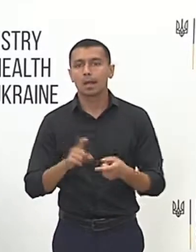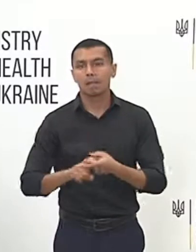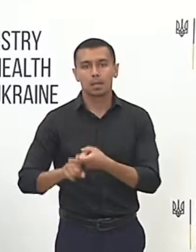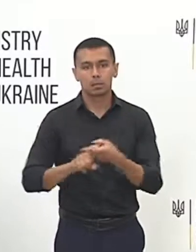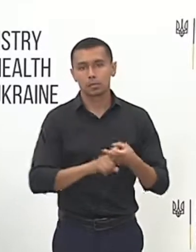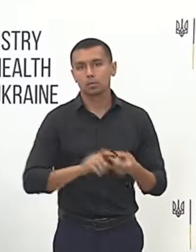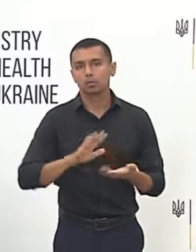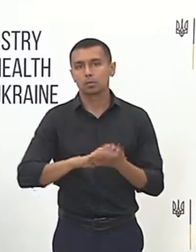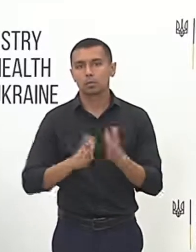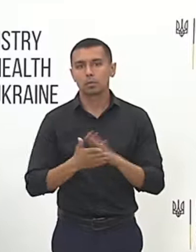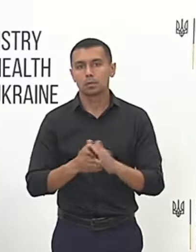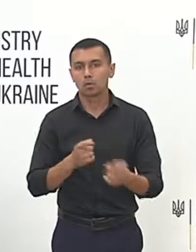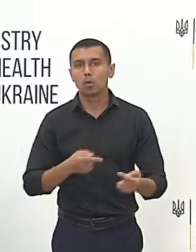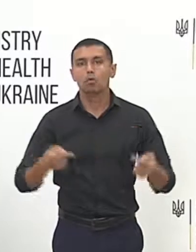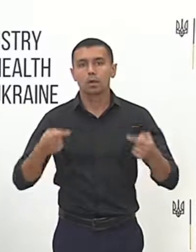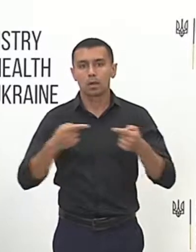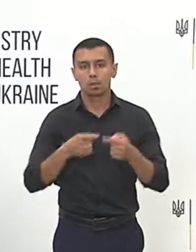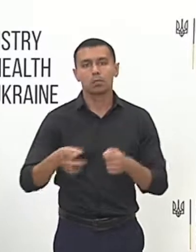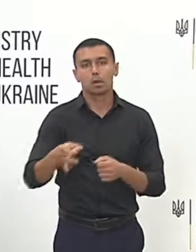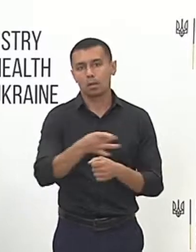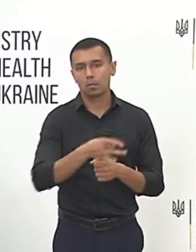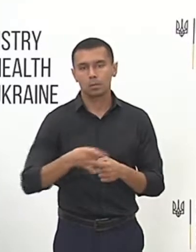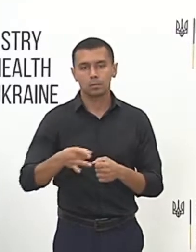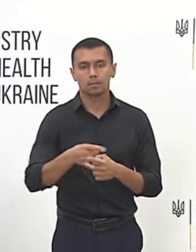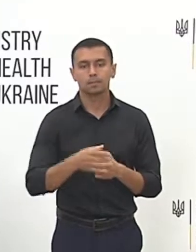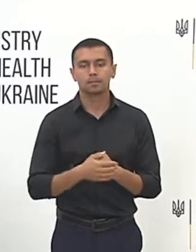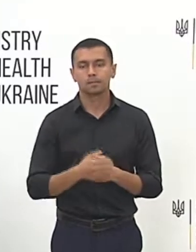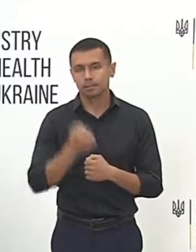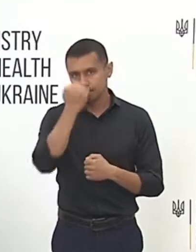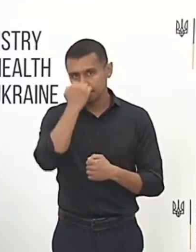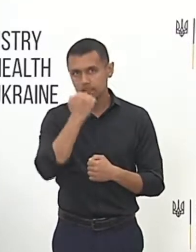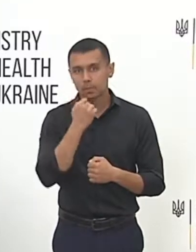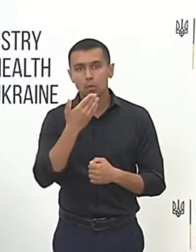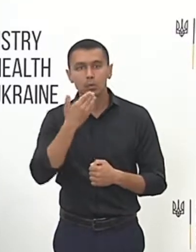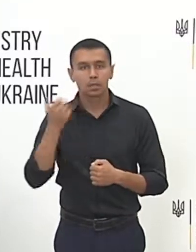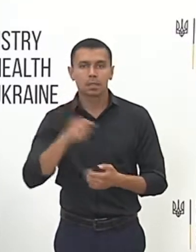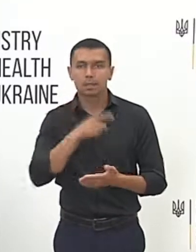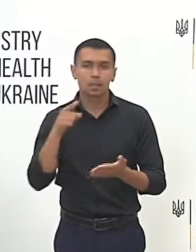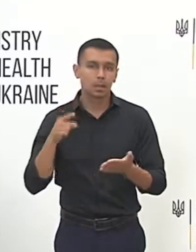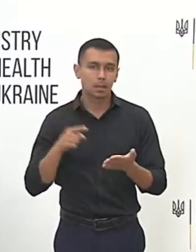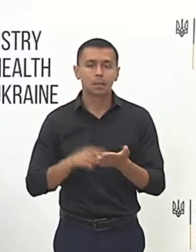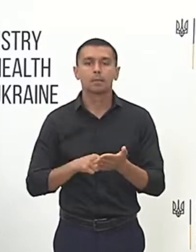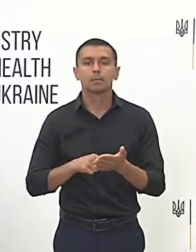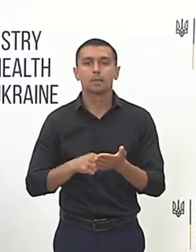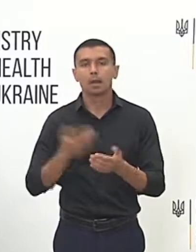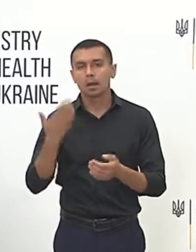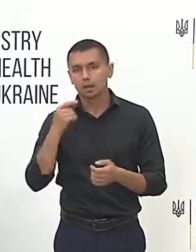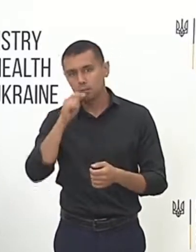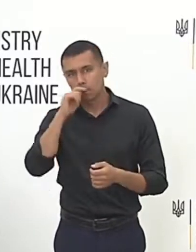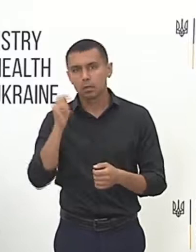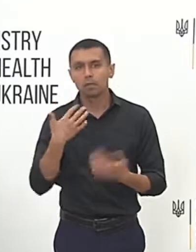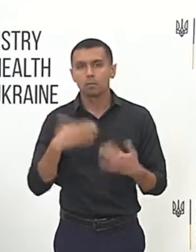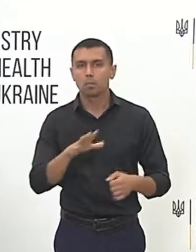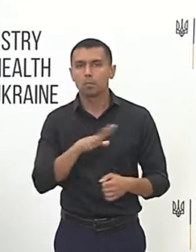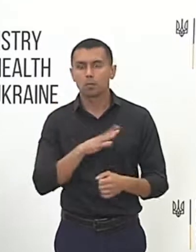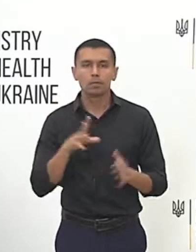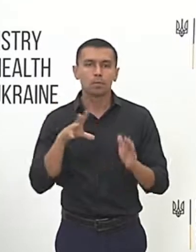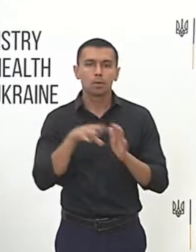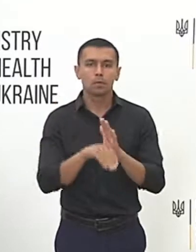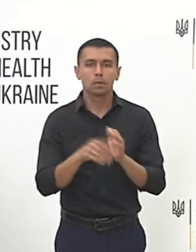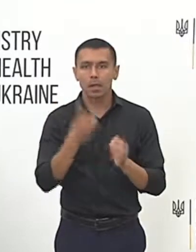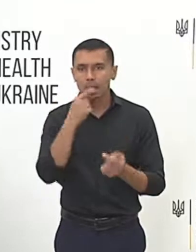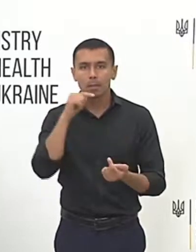епідемічну ситуацію в конкретному регіоні. Дякую. Та останнє запитання. Раніше в Україні вже був